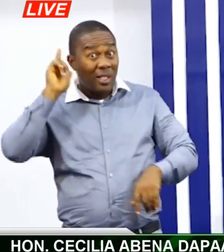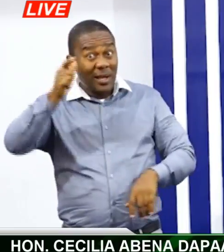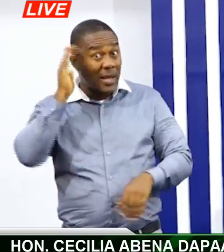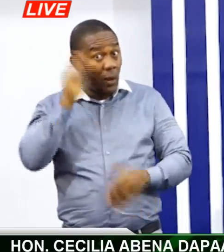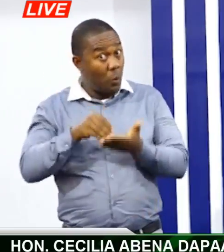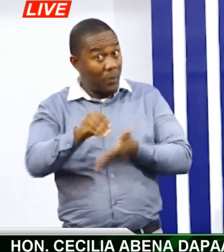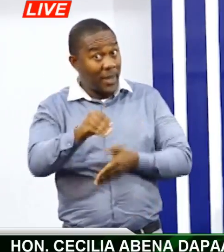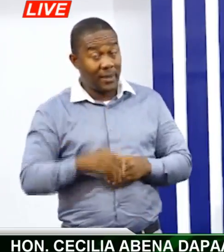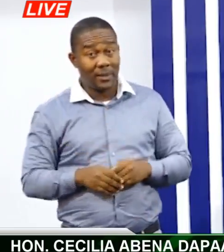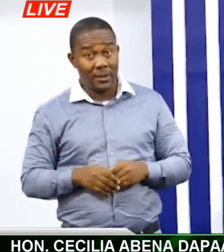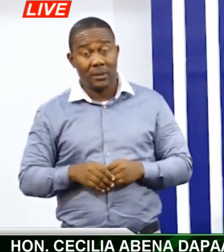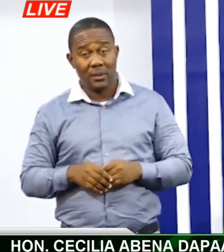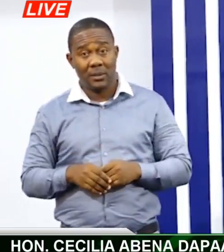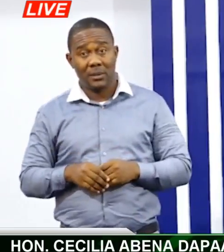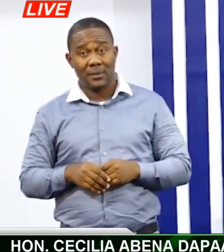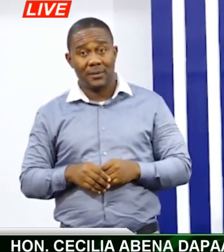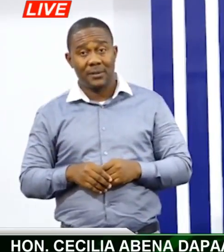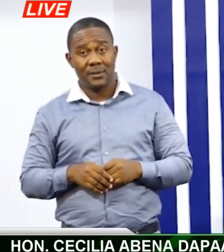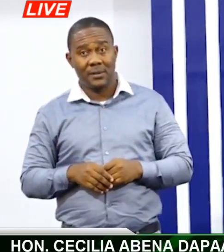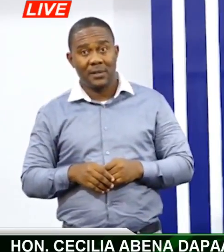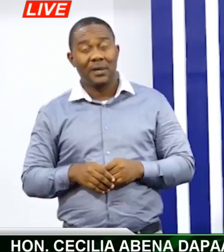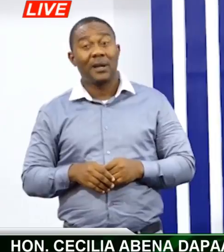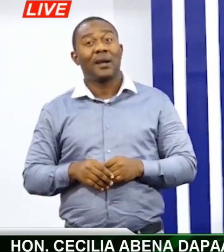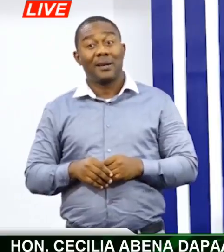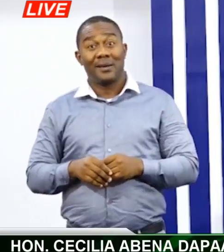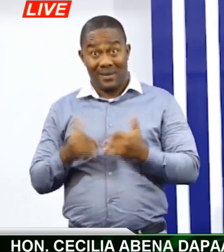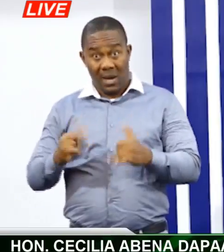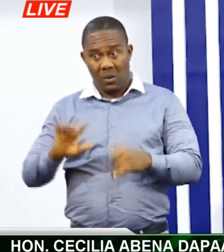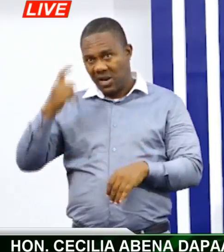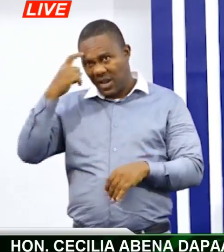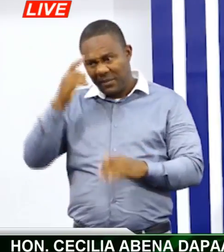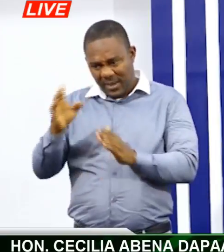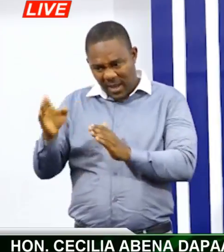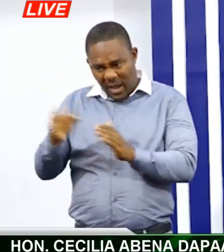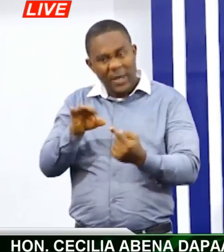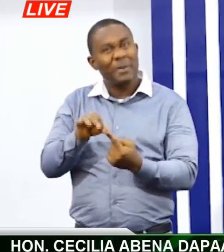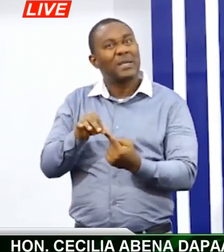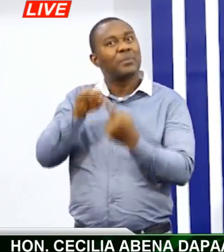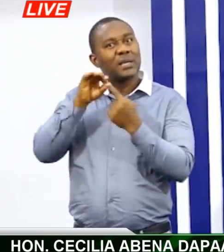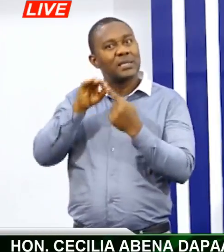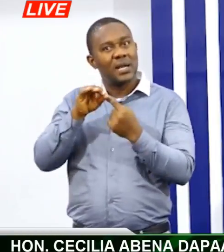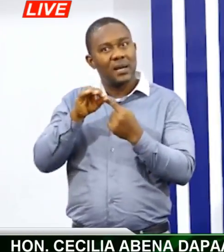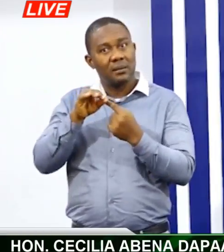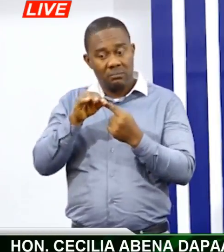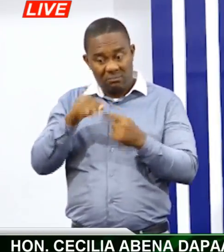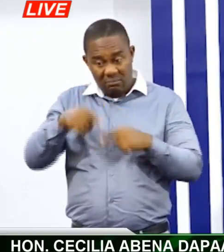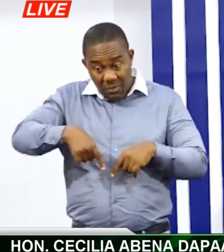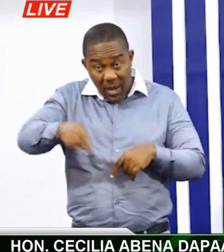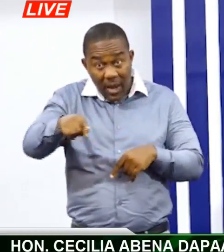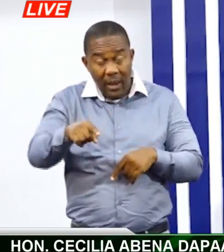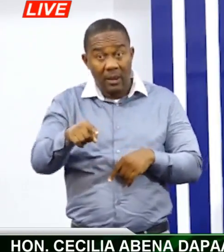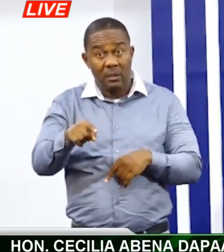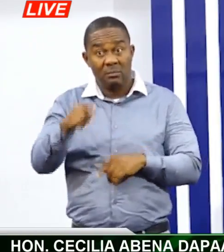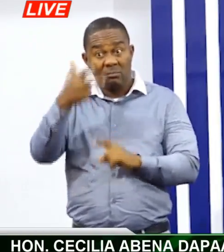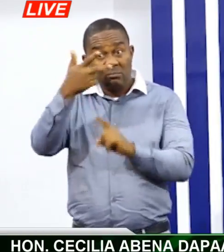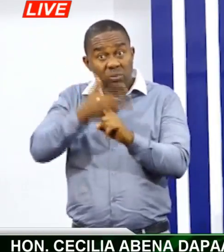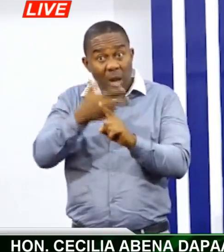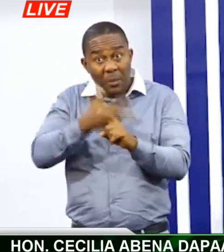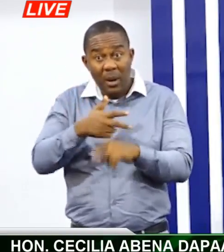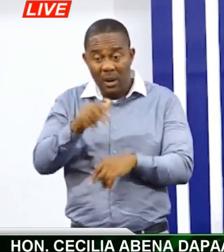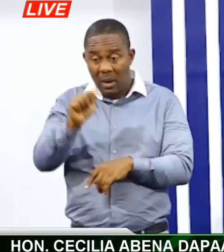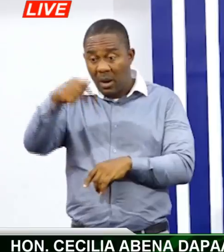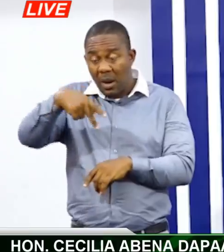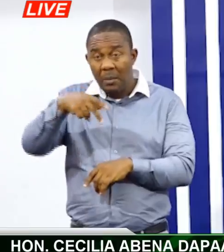no president so bia ne ba bia nya ensuo no e na bosumi me ensan mu bills